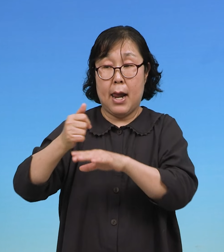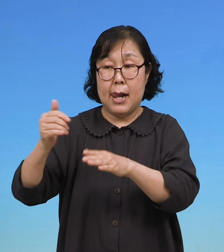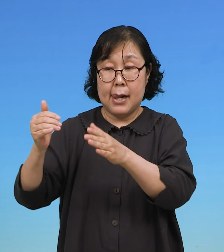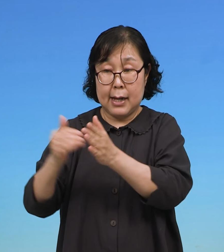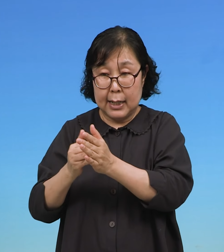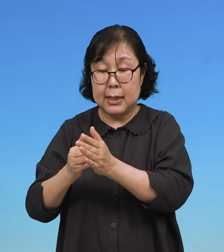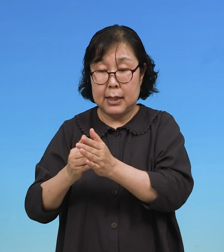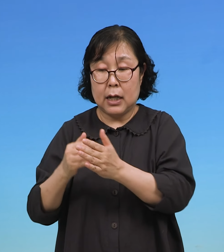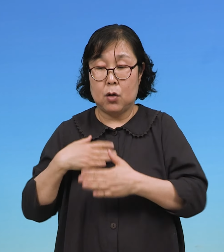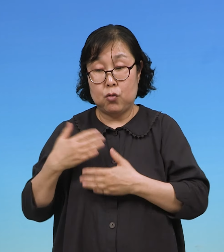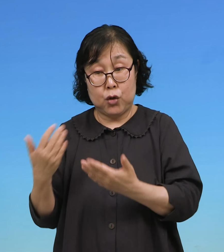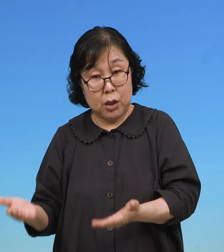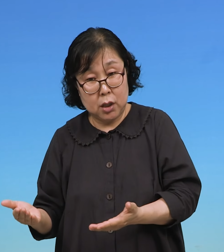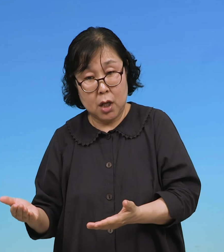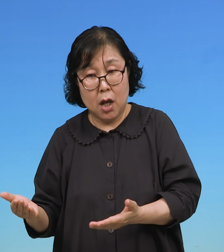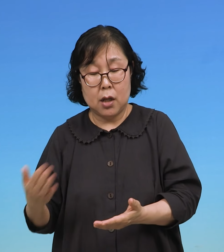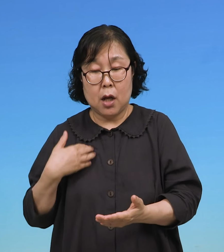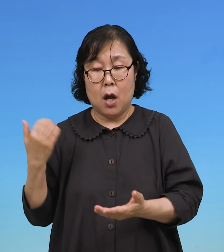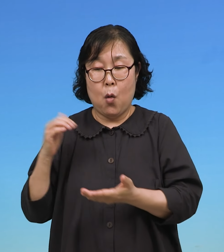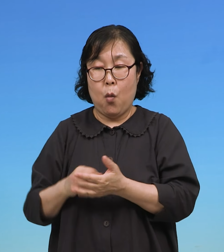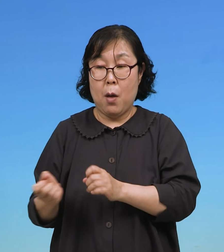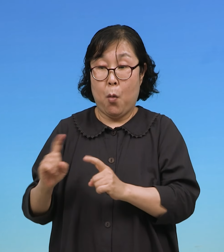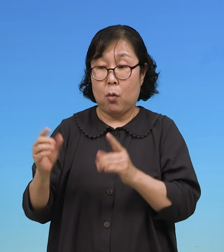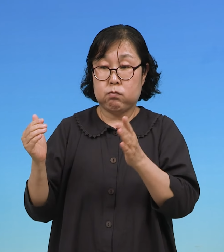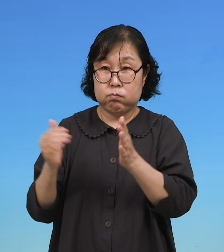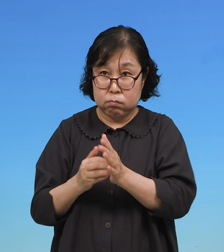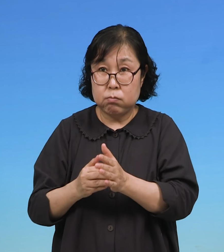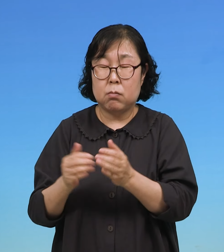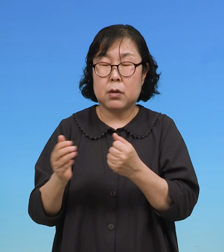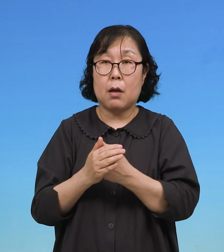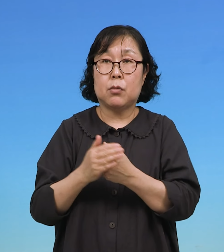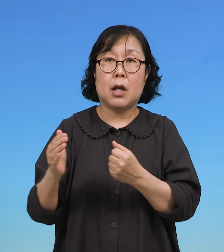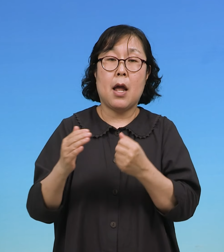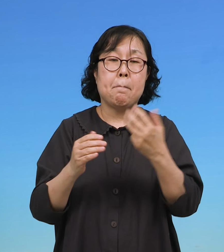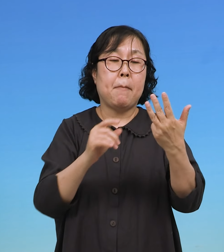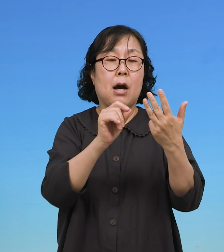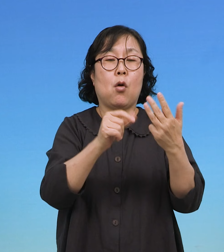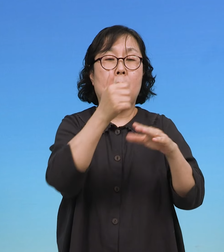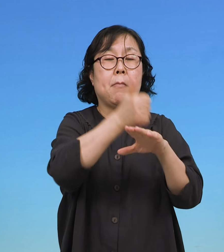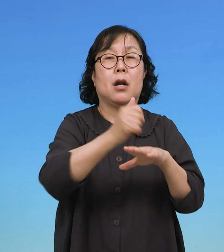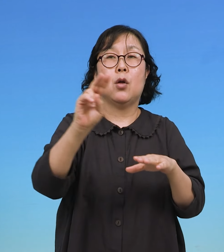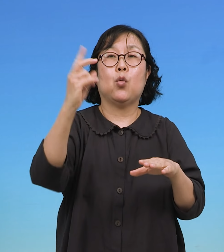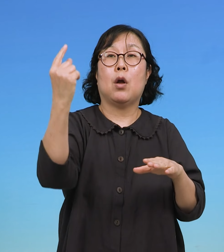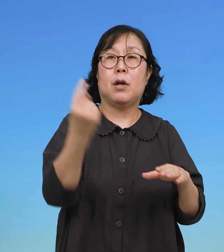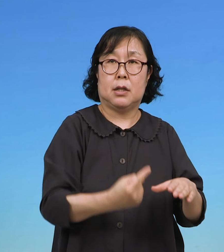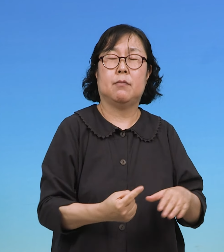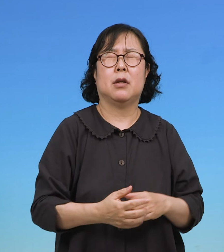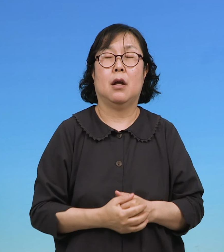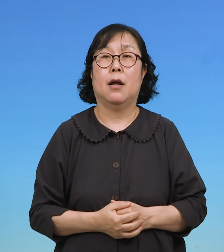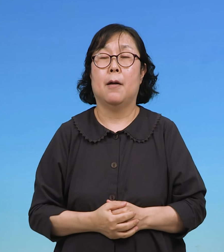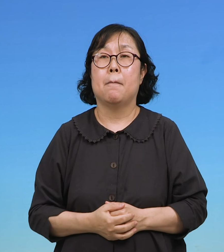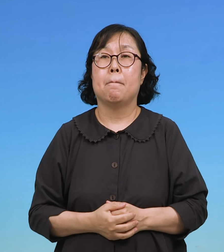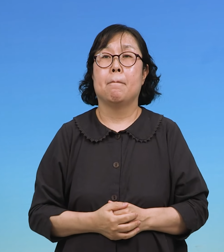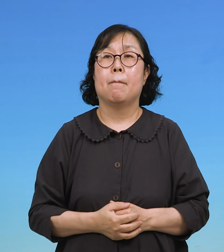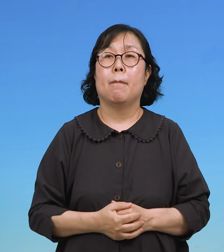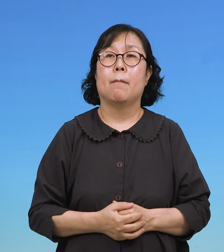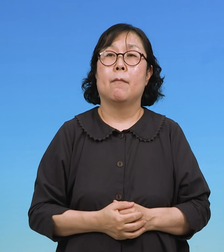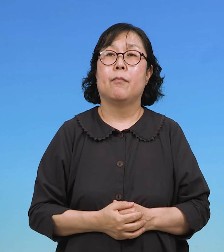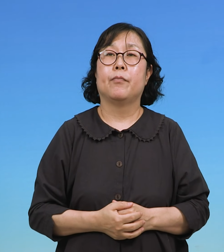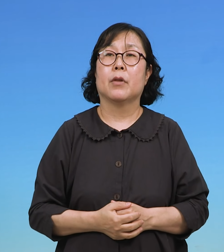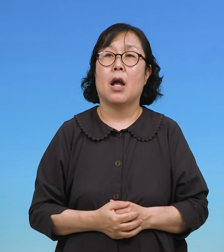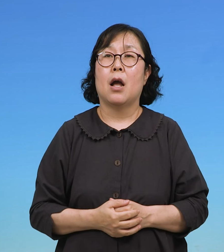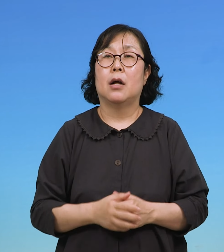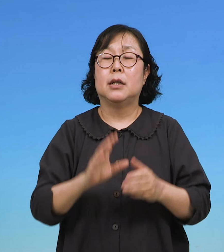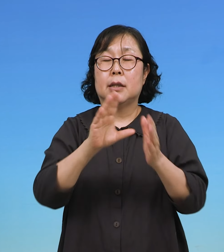얻었는데 8월 말에 돌아왔어요. 혼자 다 회복됐는데 뭐하러 내가 더 있느냐고. 때로 하나님은 사람을 통해서,